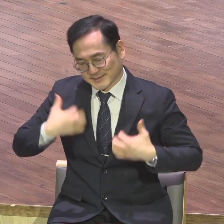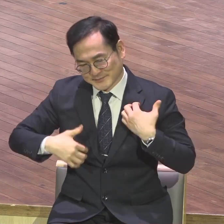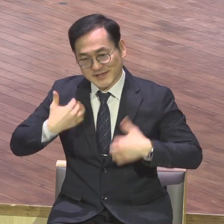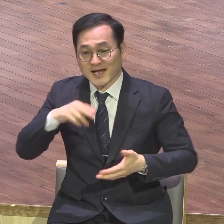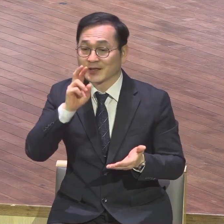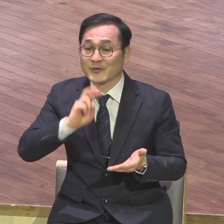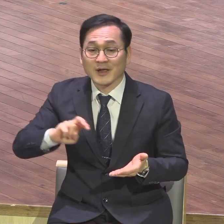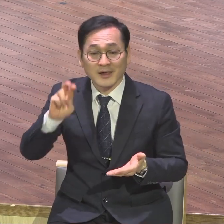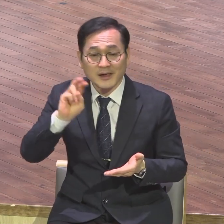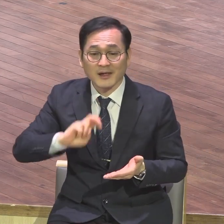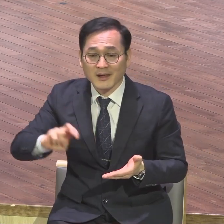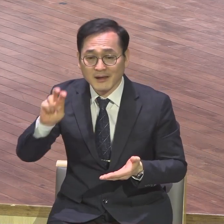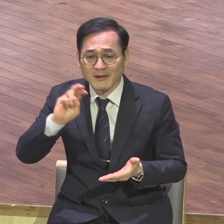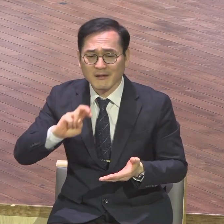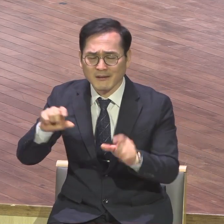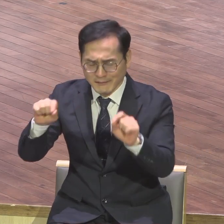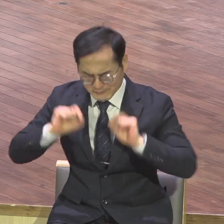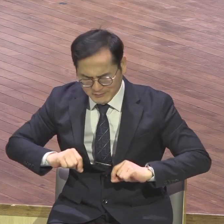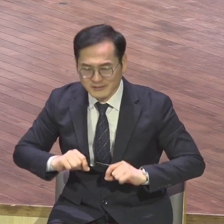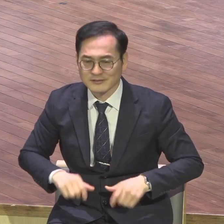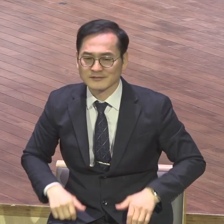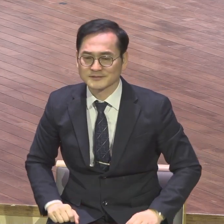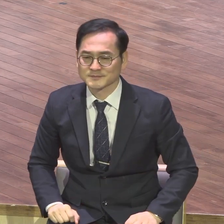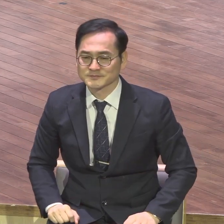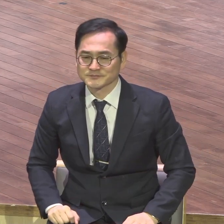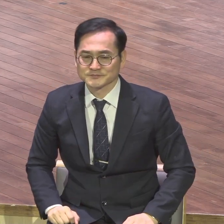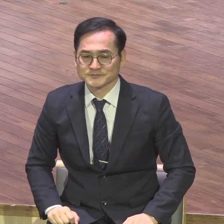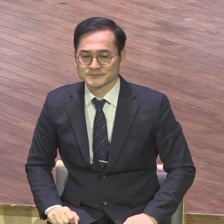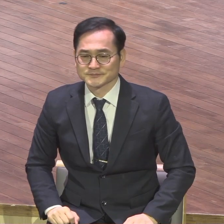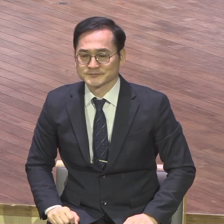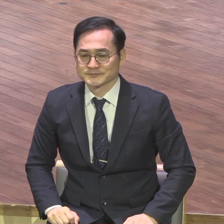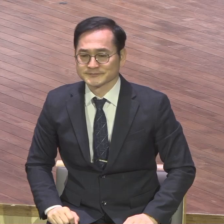기쁘다. 아멘. 기뻐야 돼요.